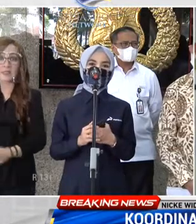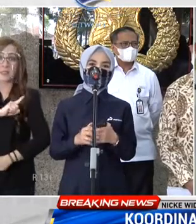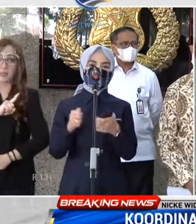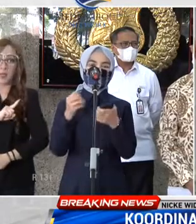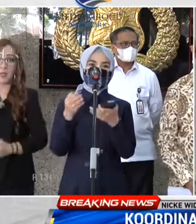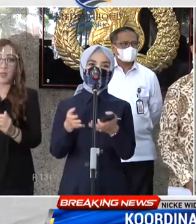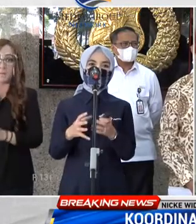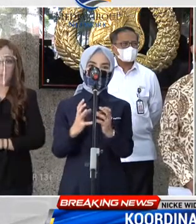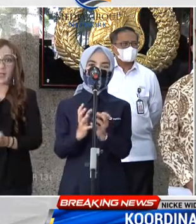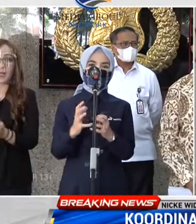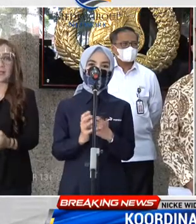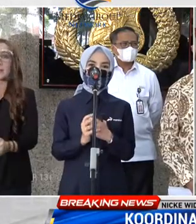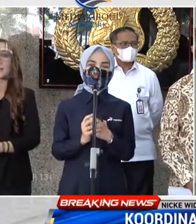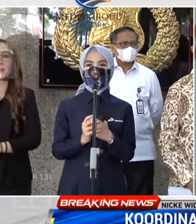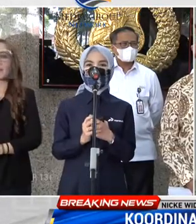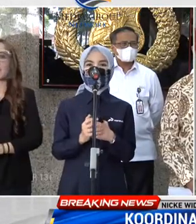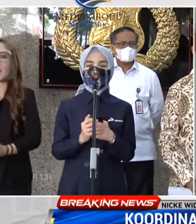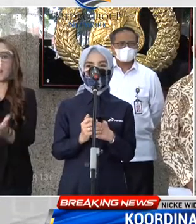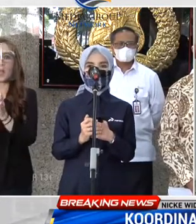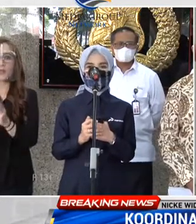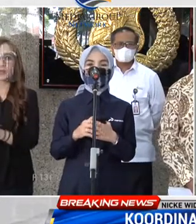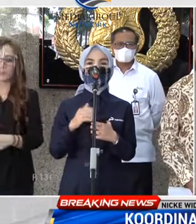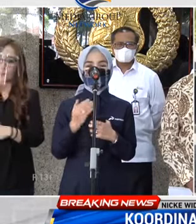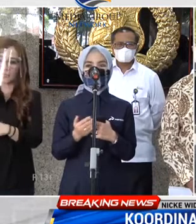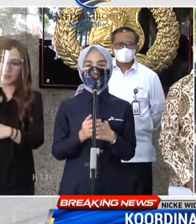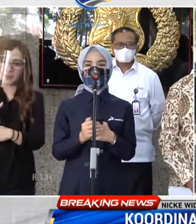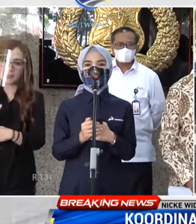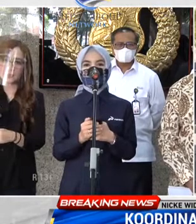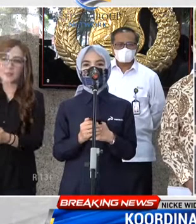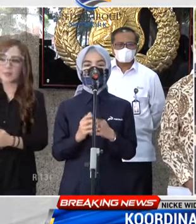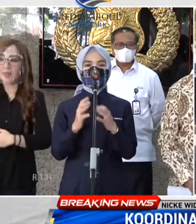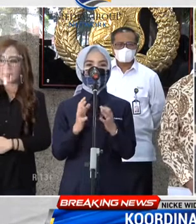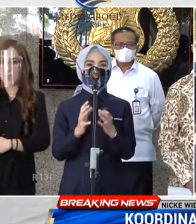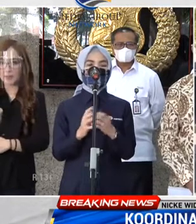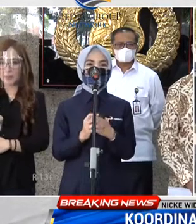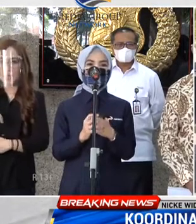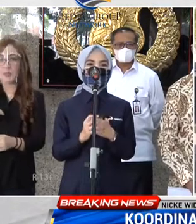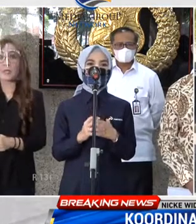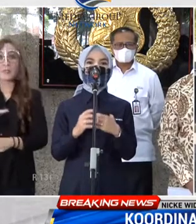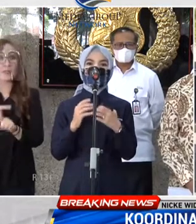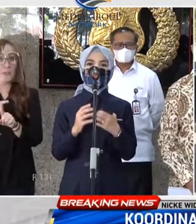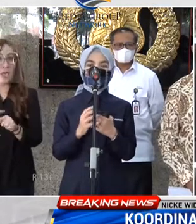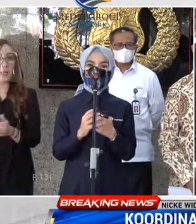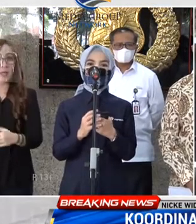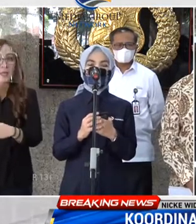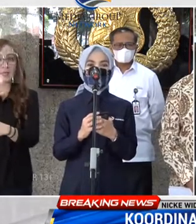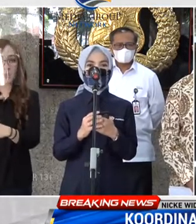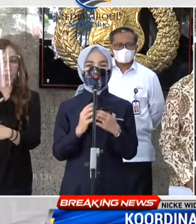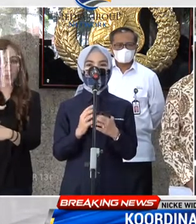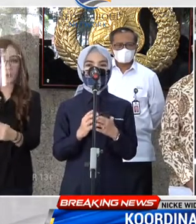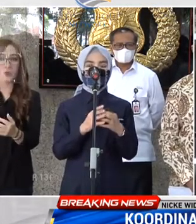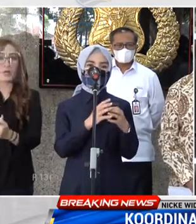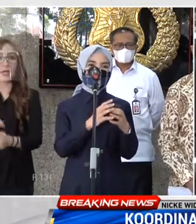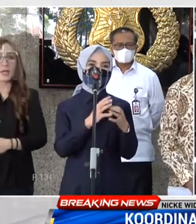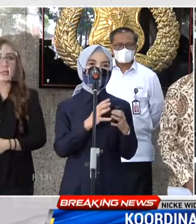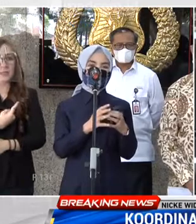menghampiri kendaraan dan mengisi langsung dari kemasan-kemasan yang kami siapkan. Selain itu kami juga tambahkan ada SPBU temporary yang akan